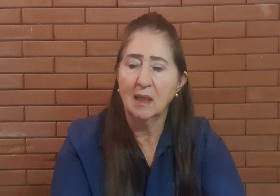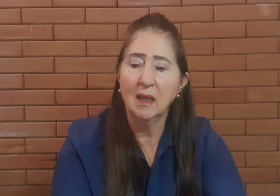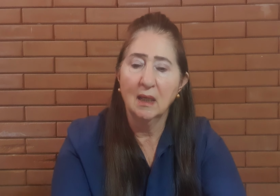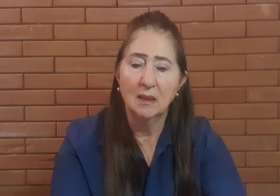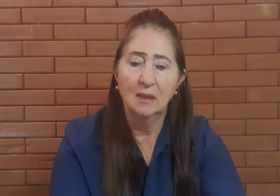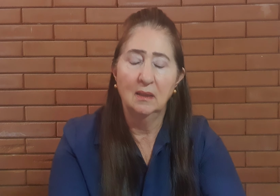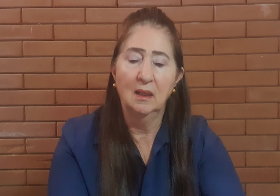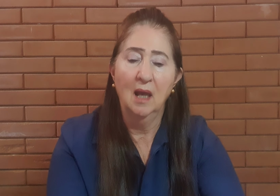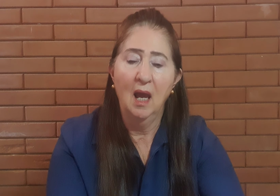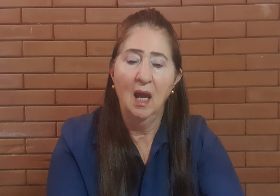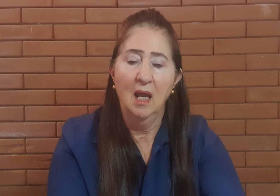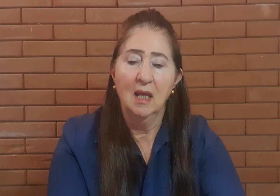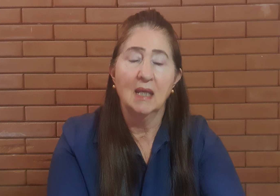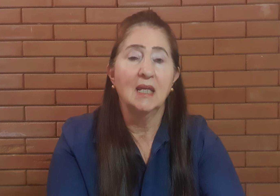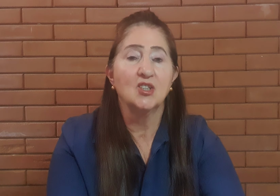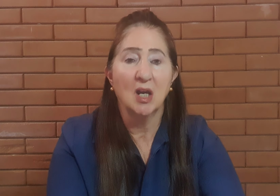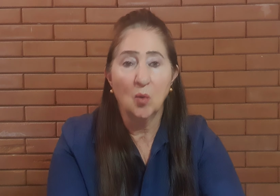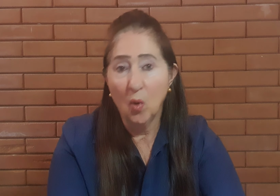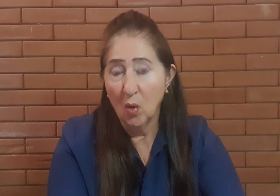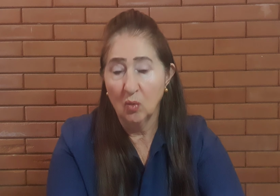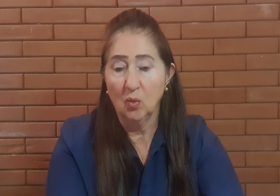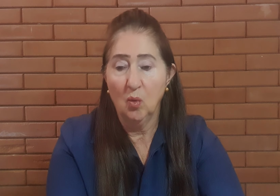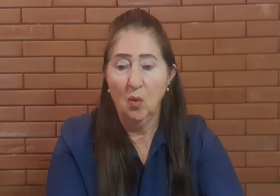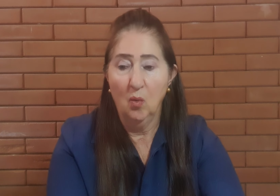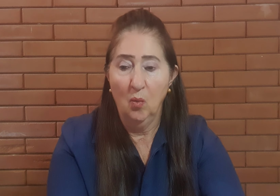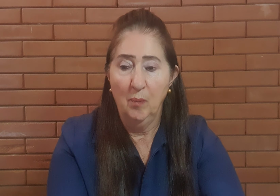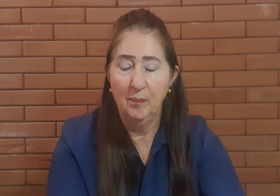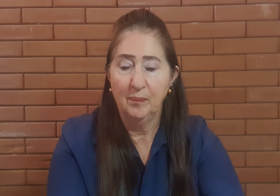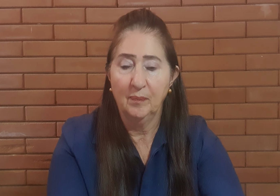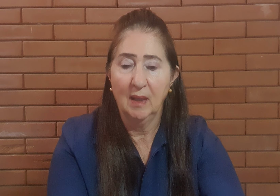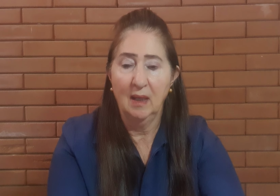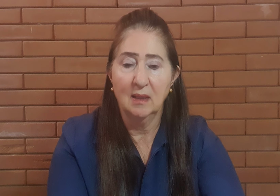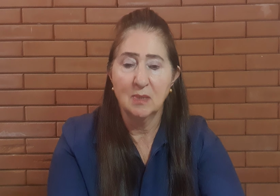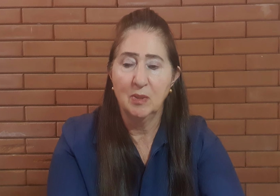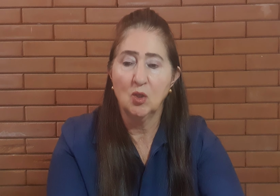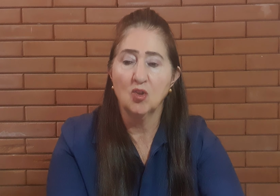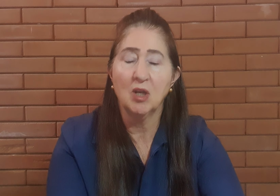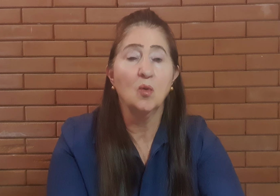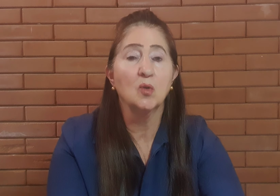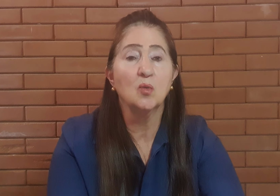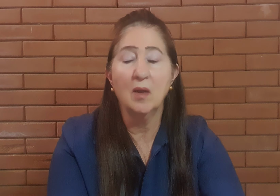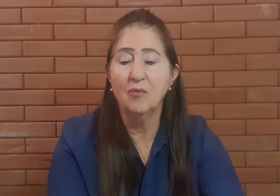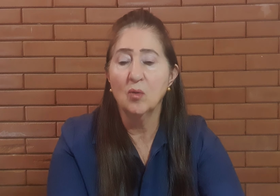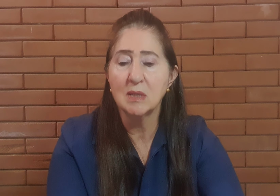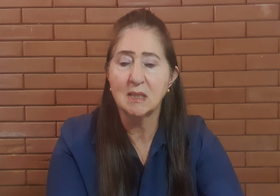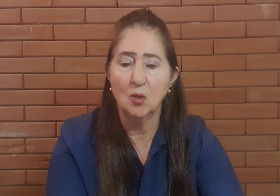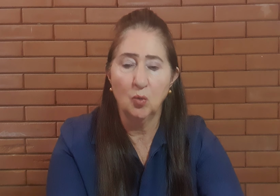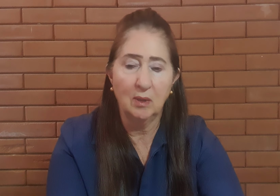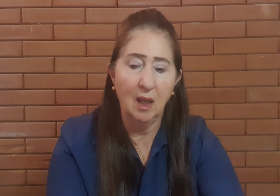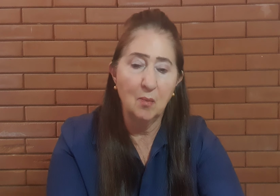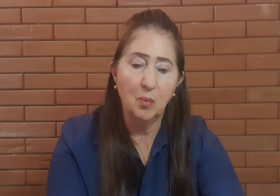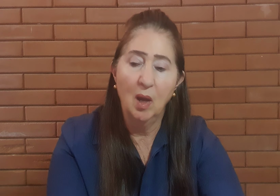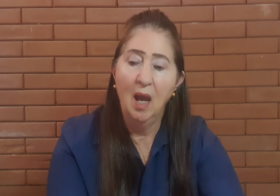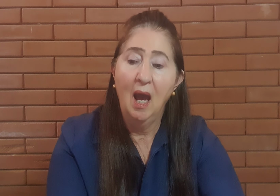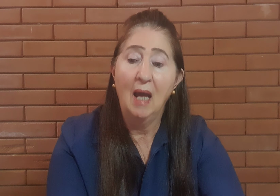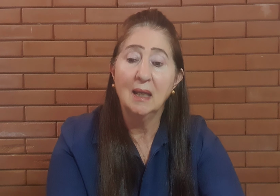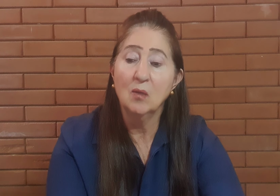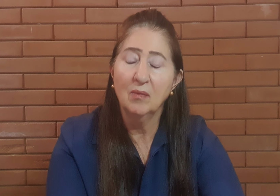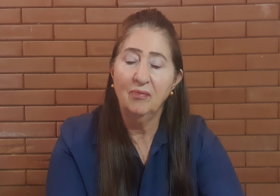aqui que, de acordo com, entre as pessoas, de acordo com a evolução do tempo, a língua